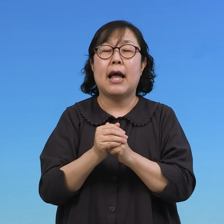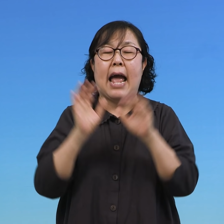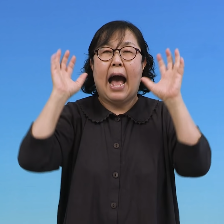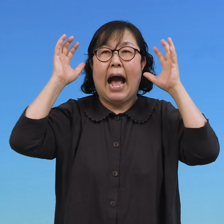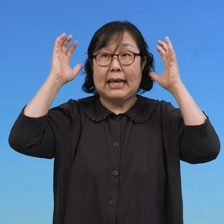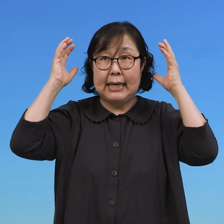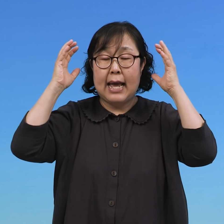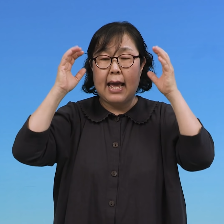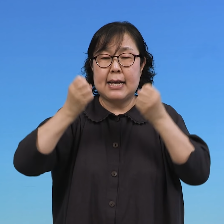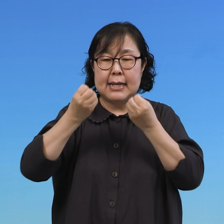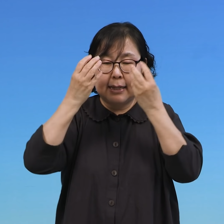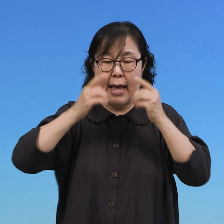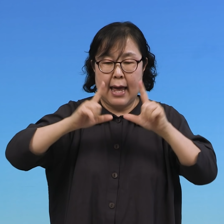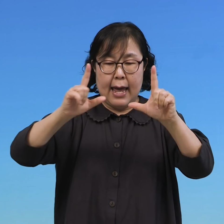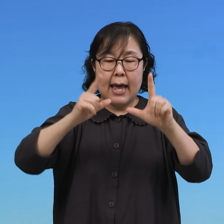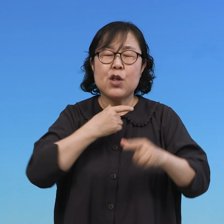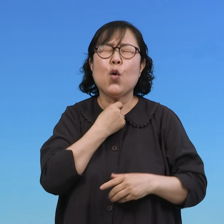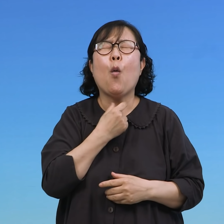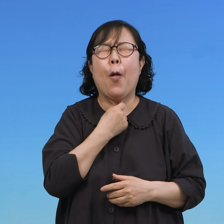새해 소원을 적은 글이에요.